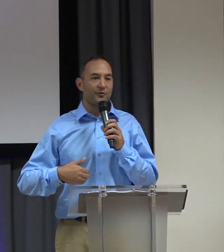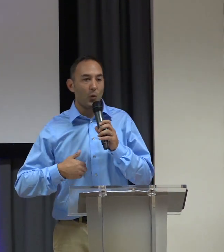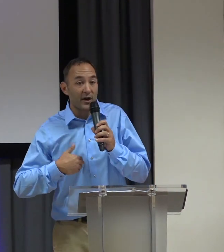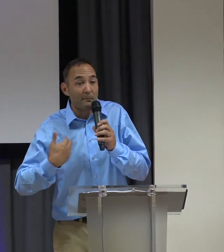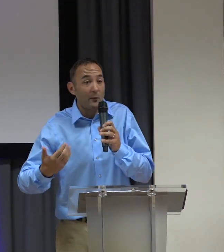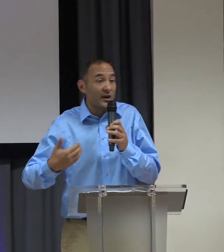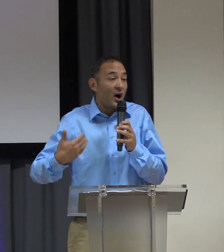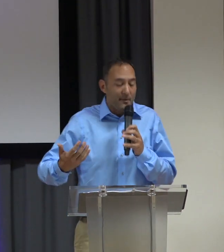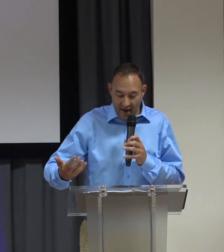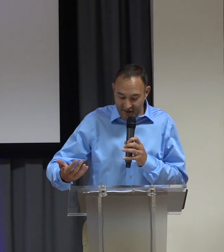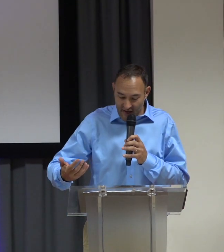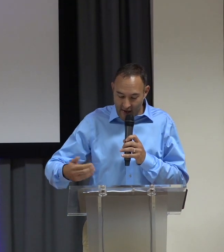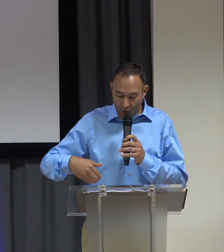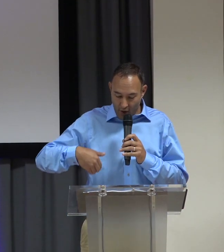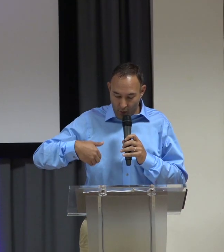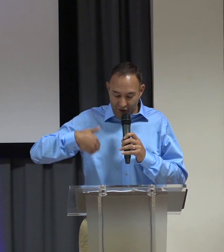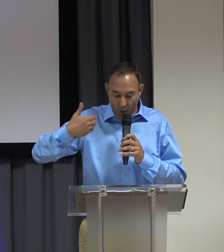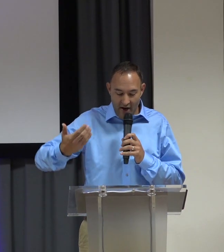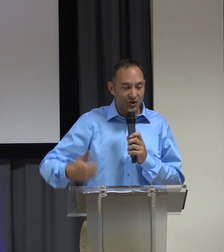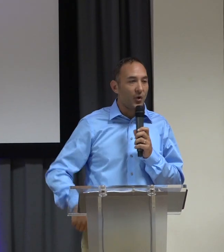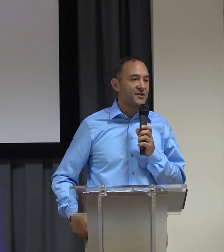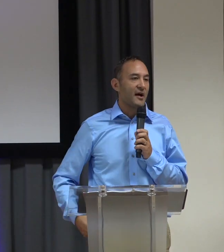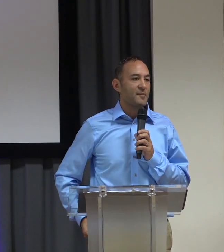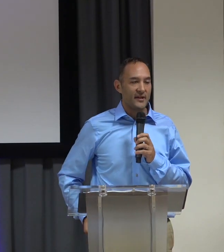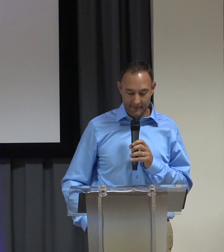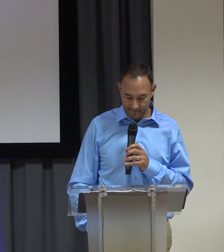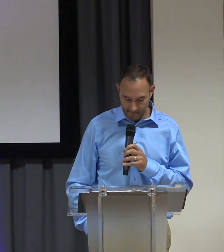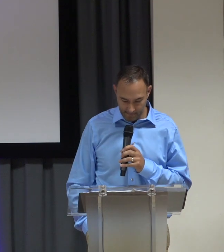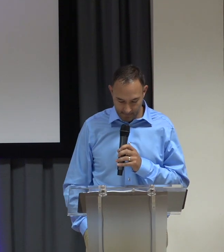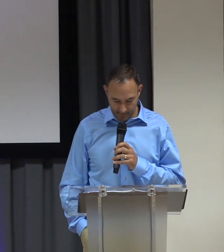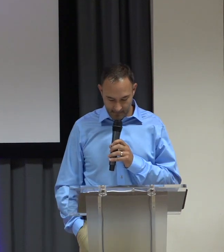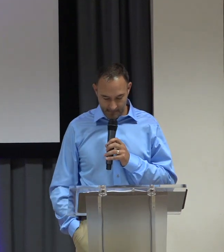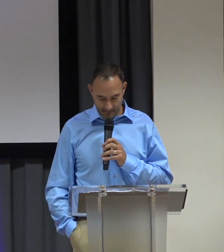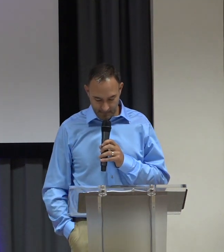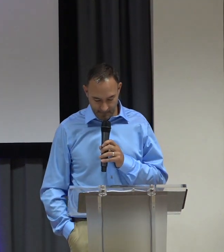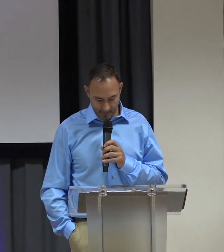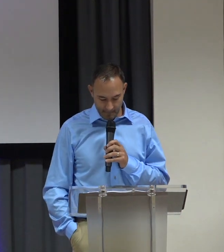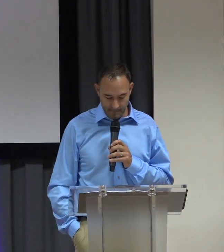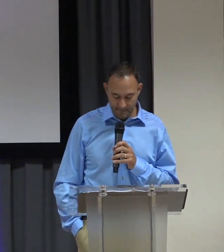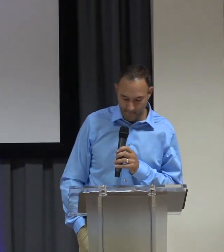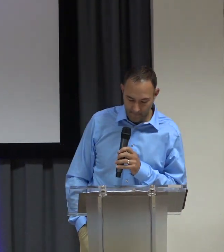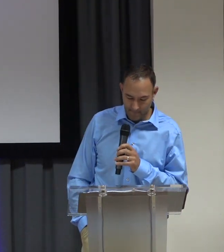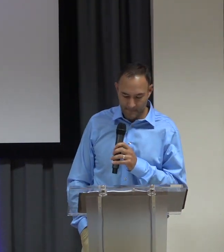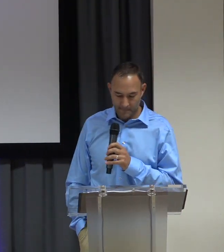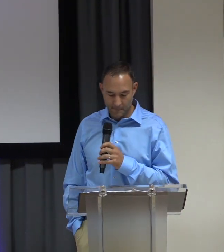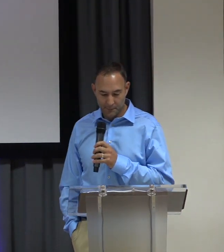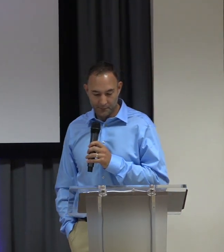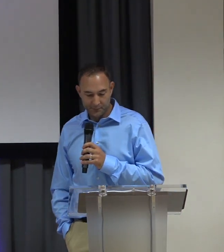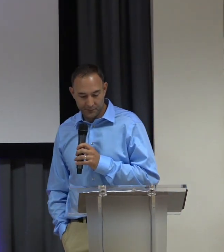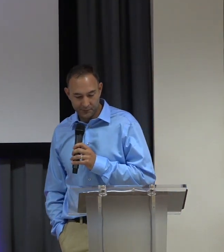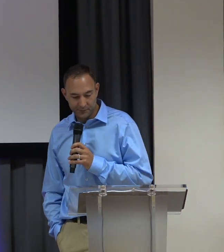Regardless of what God might say or what the wise choice might be. Et quel que soit ce que Dieu peut dire ou les